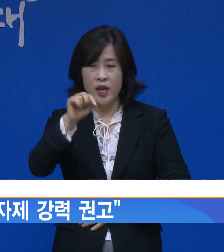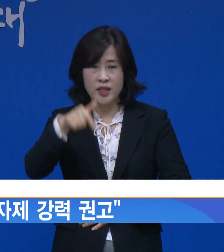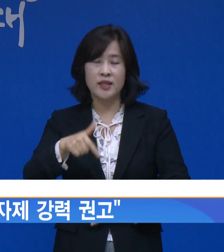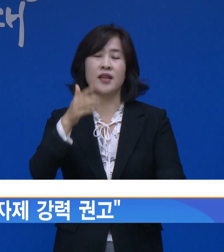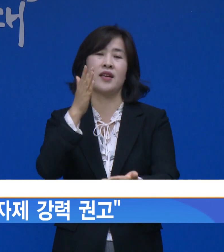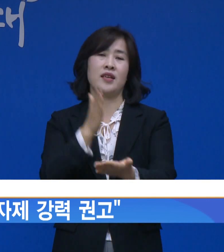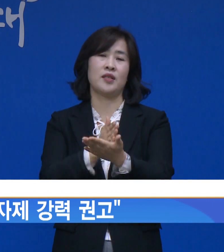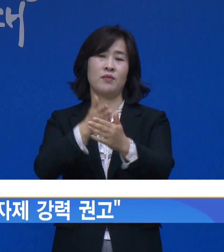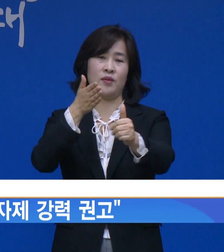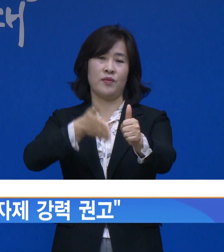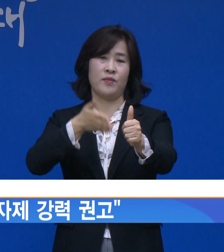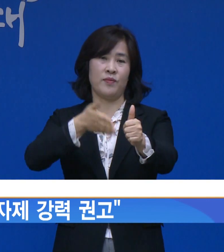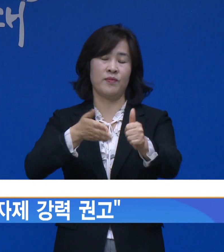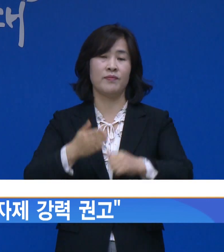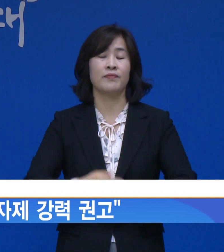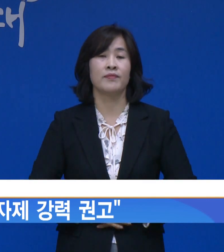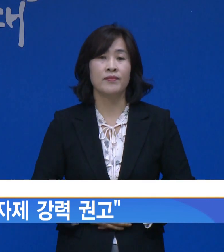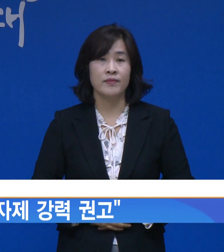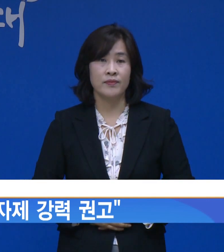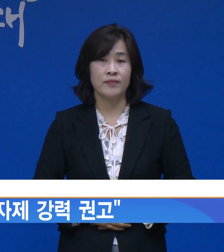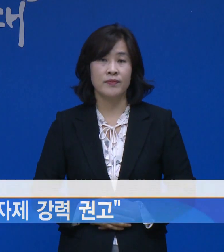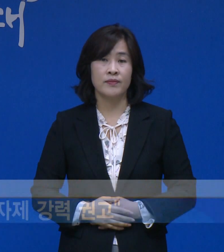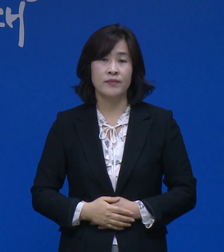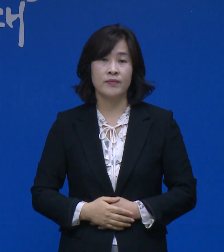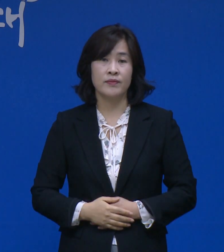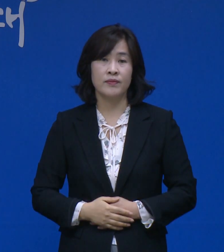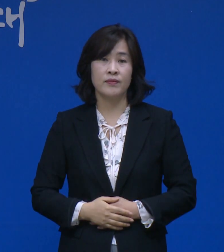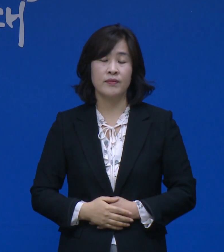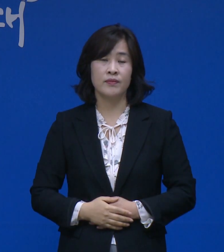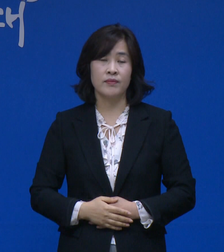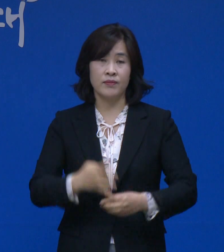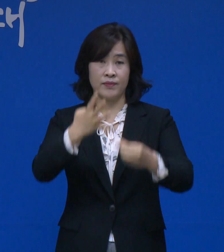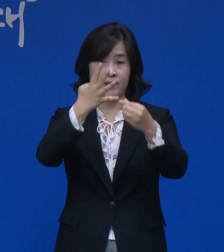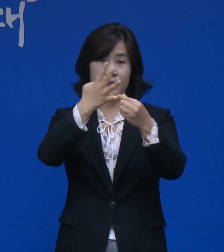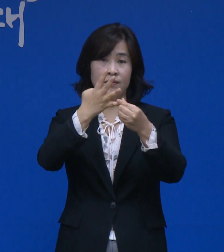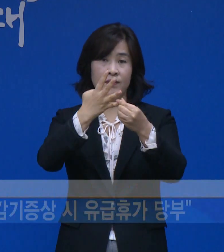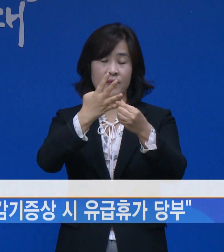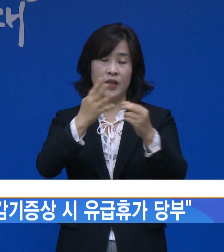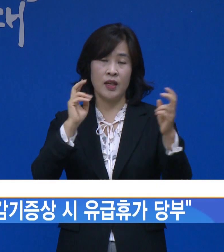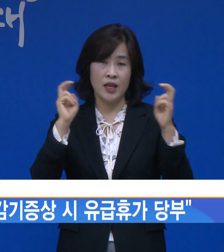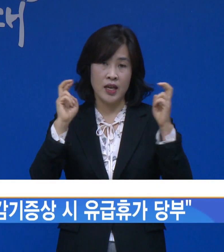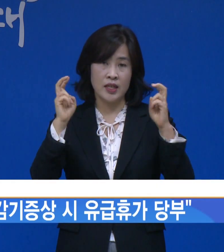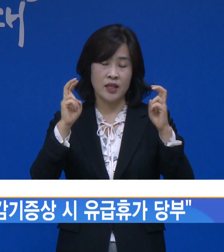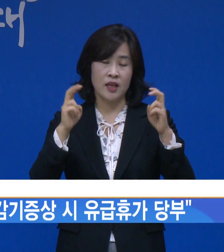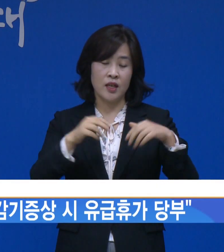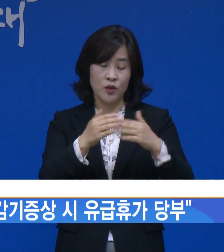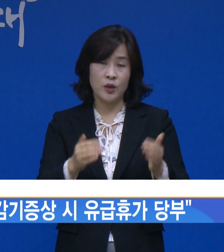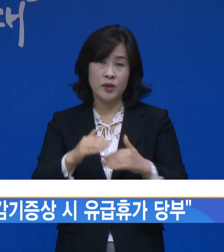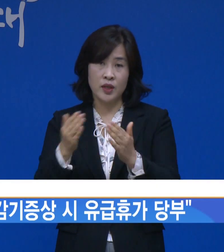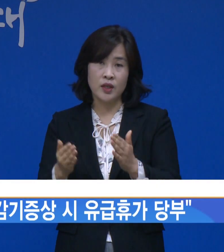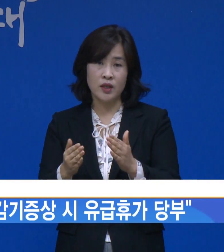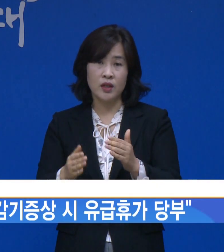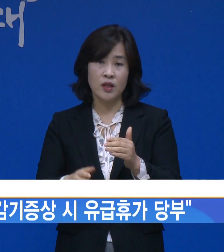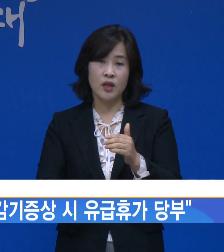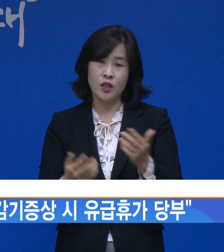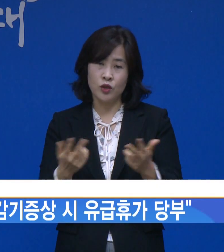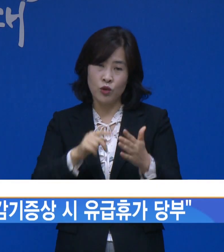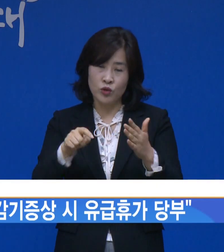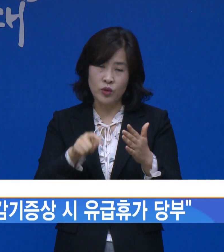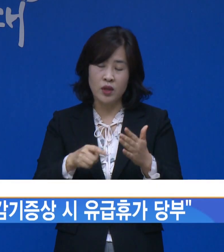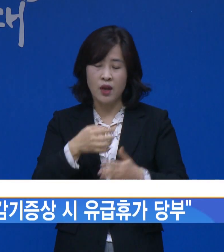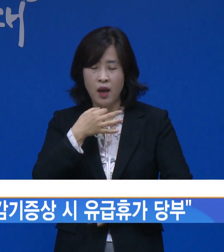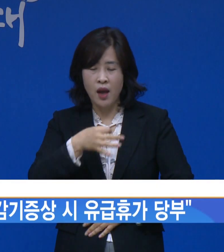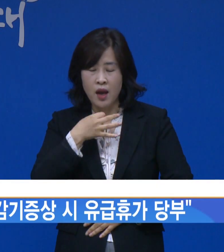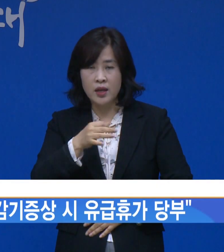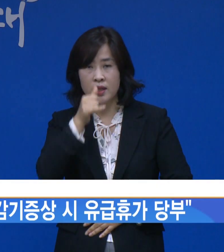자제를 강력히 권고드립니다. 넷째로는 기업체 사업장에서는 소속 직원 중에